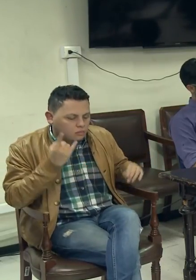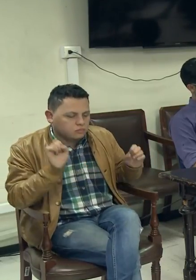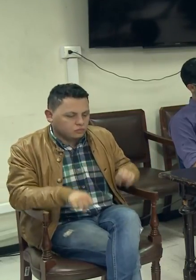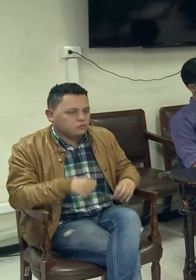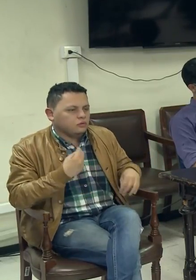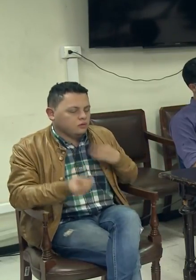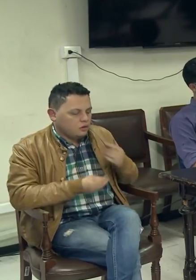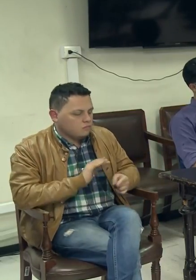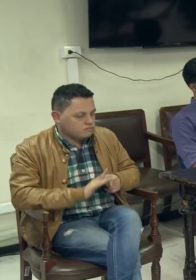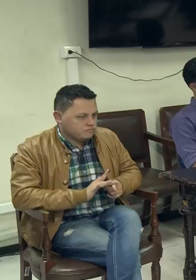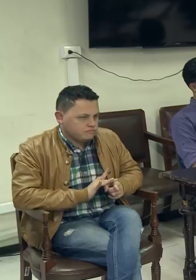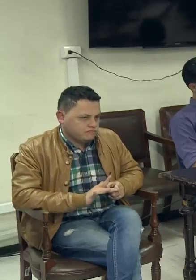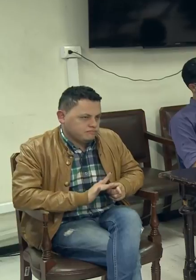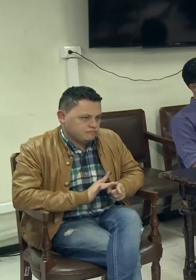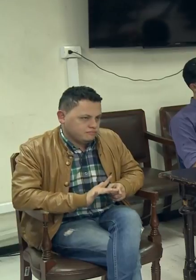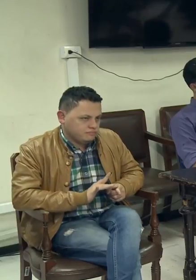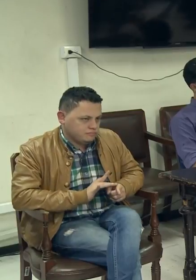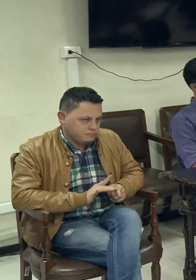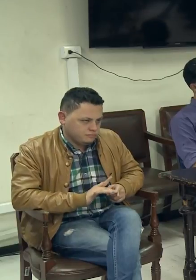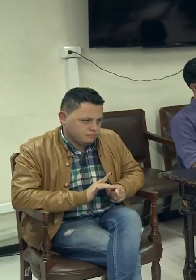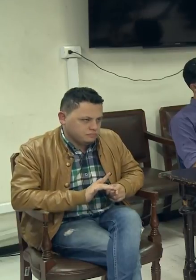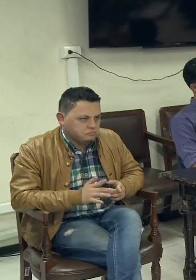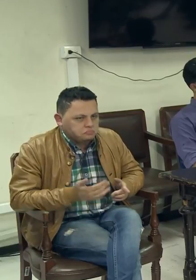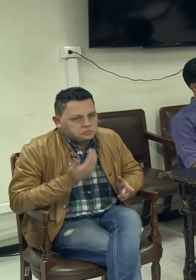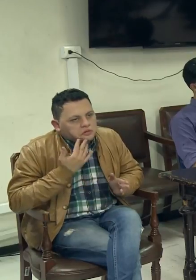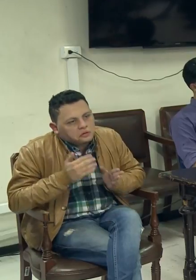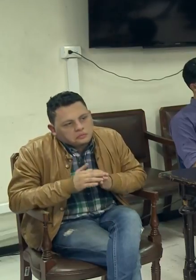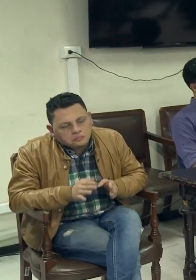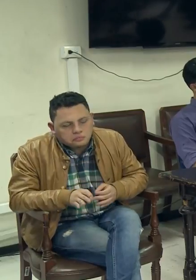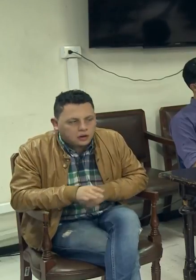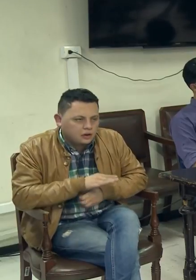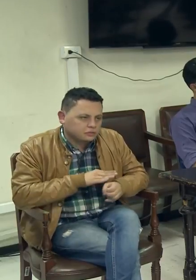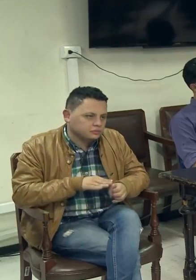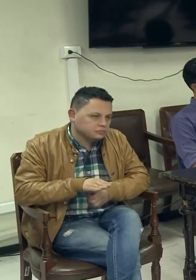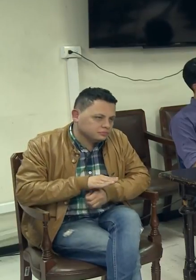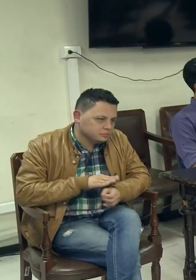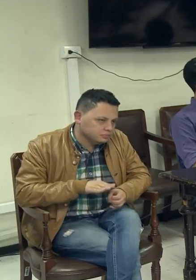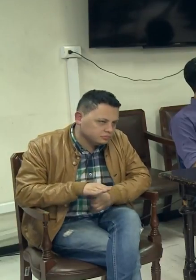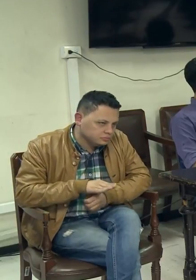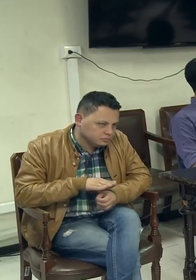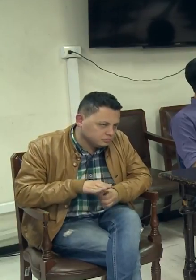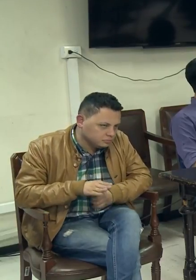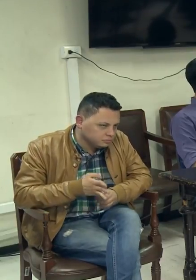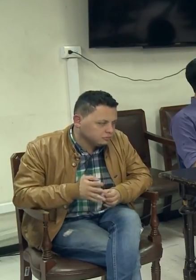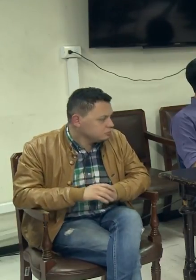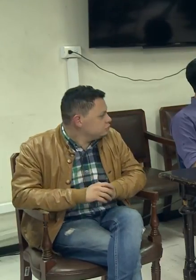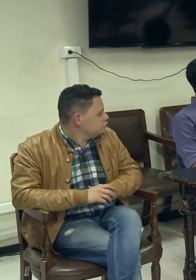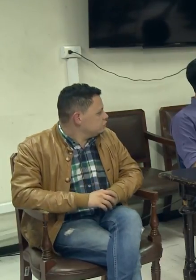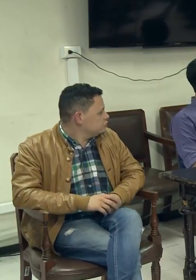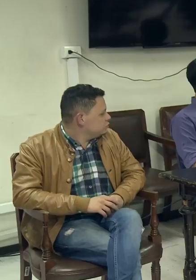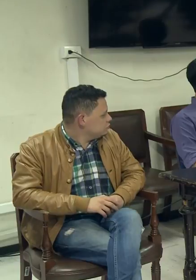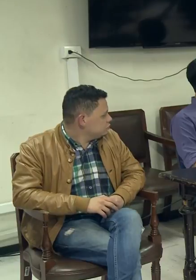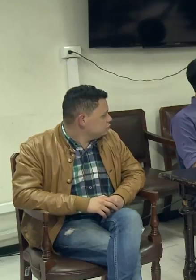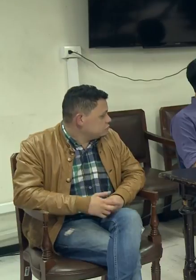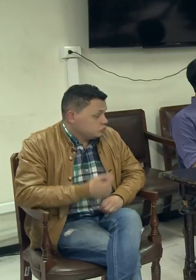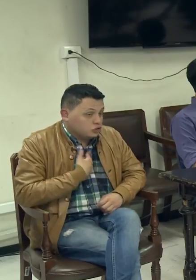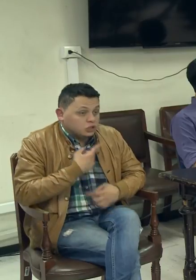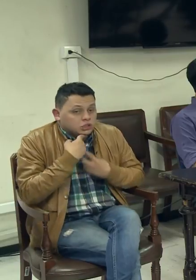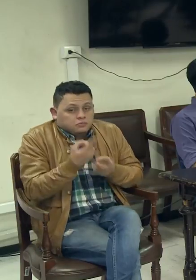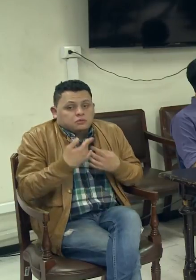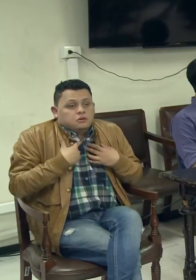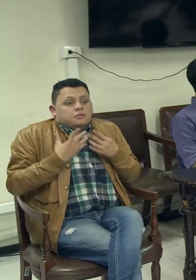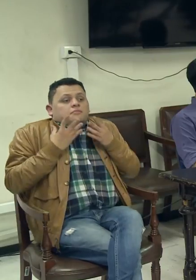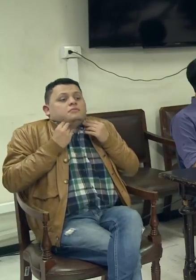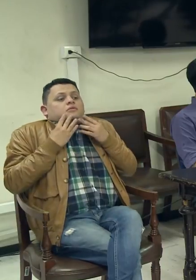podamos hacer práctica, que pueden ser barrios y no quisiera hablar solo de mi experiencia,